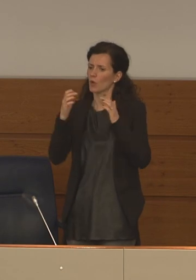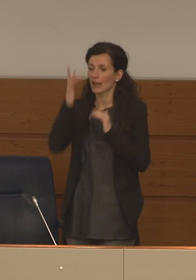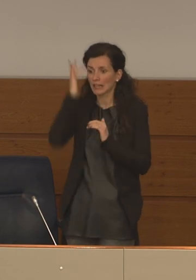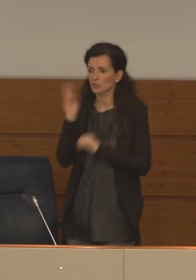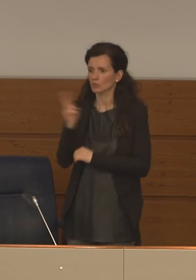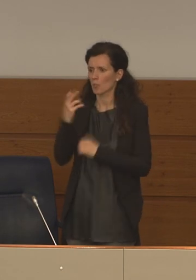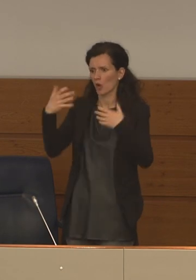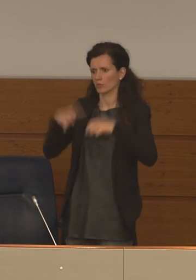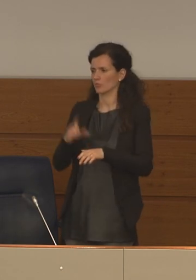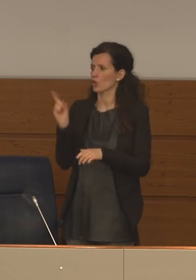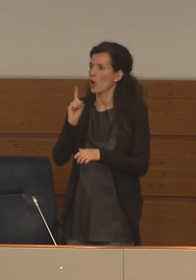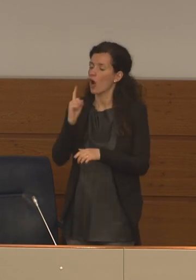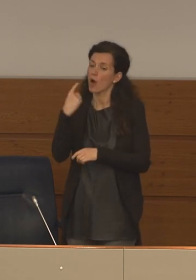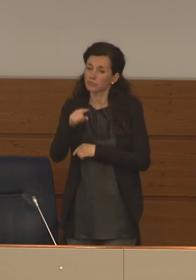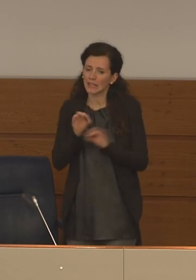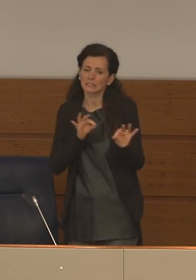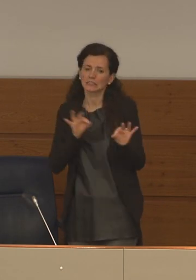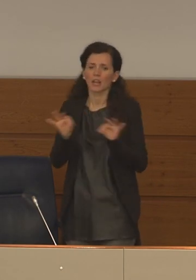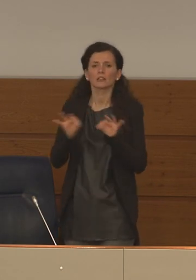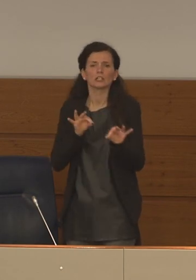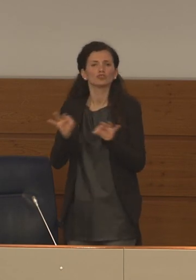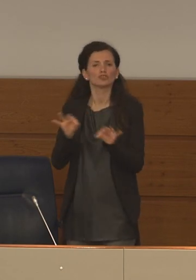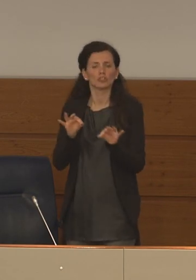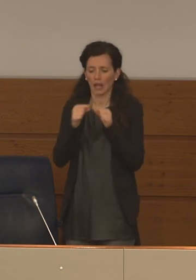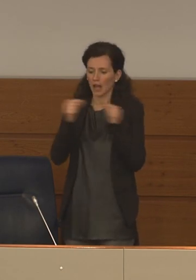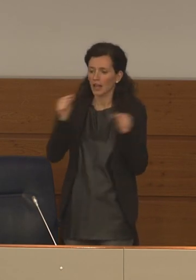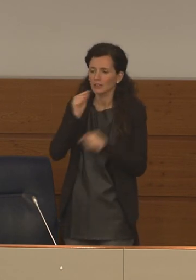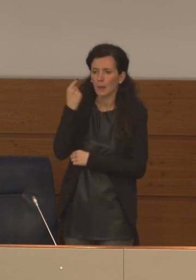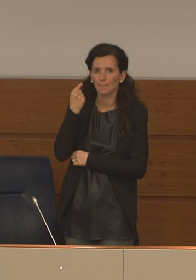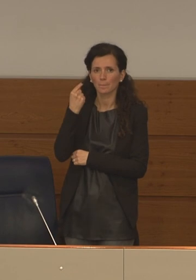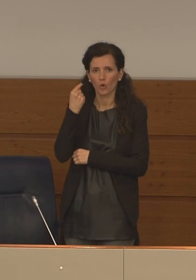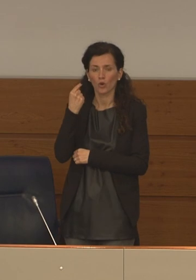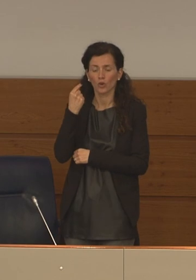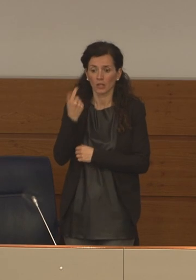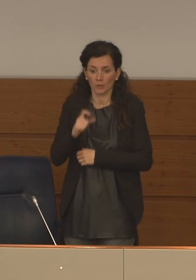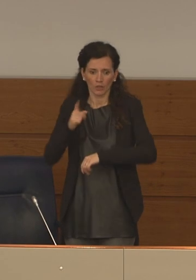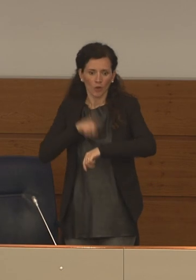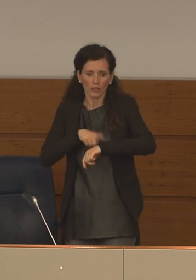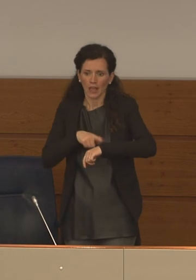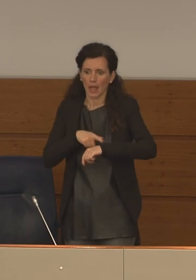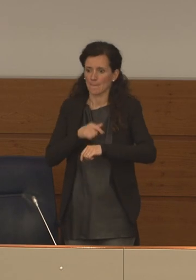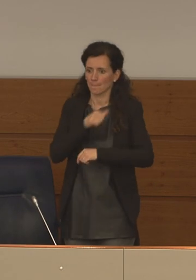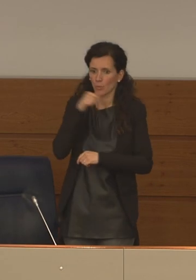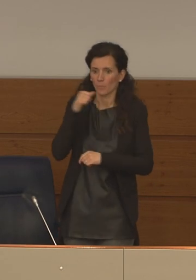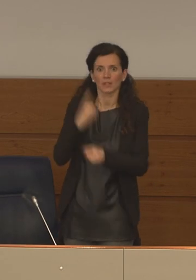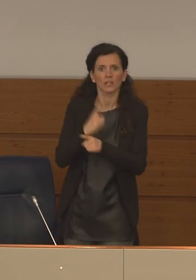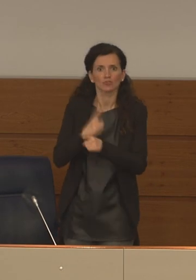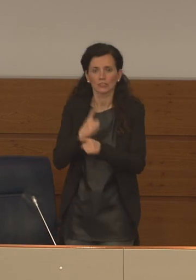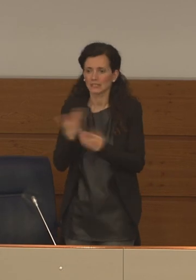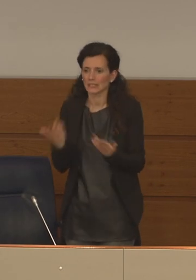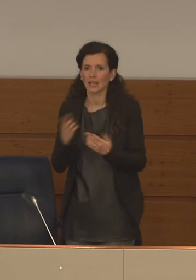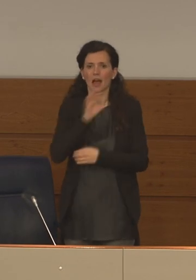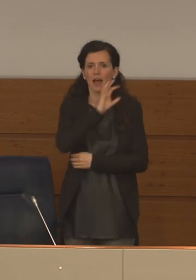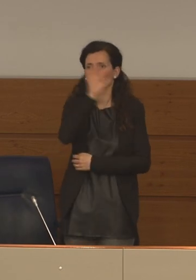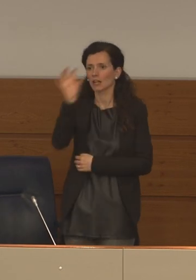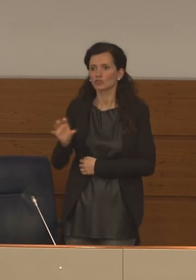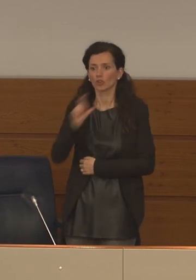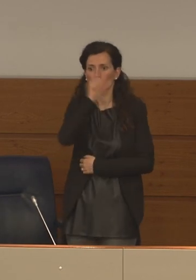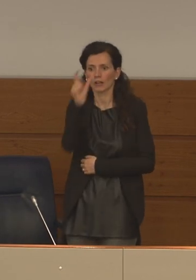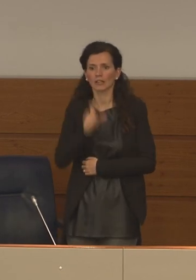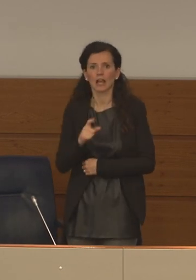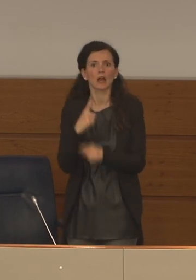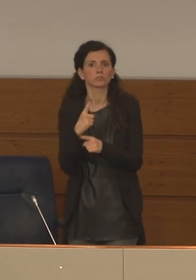quella sapore perché vediamo le difficoltà anche a fare tamponi in tempi utili e che si hanno in alcune regioni italiane per cui